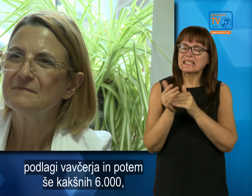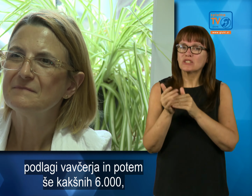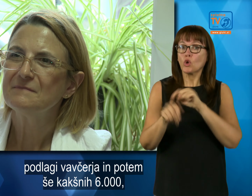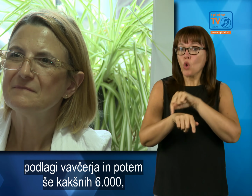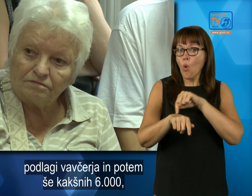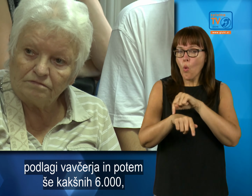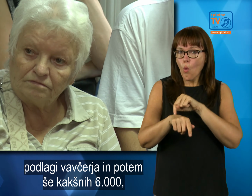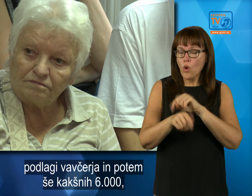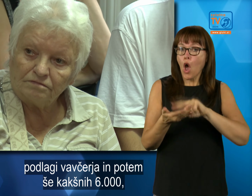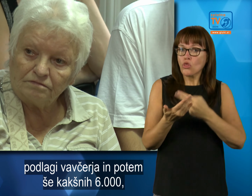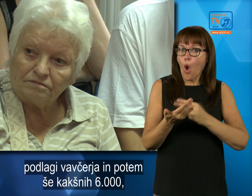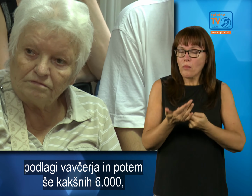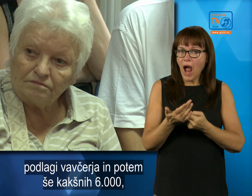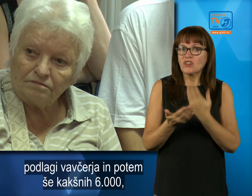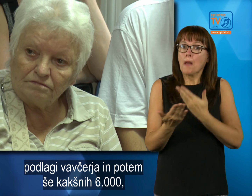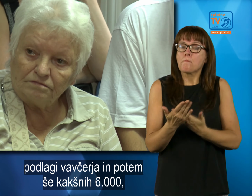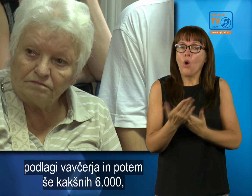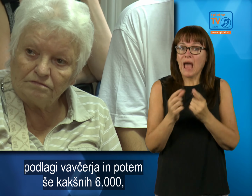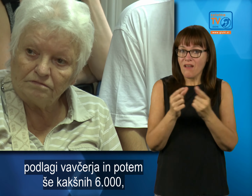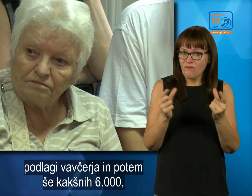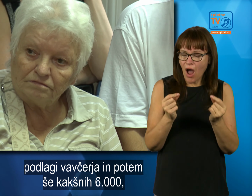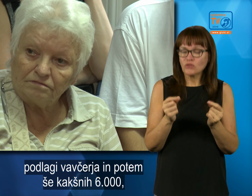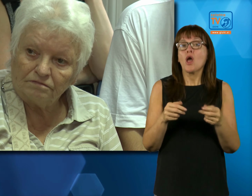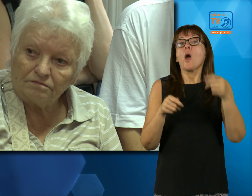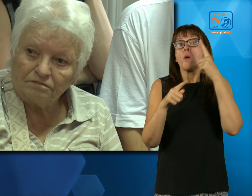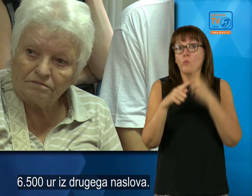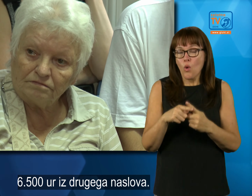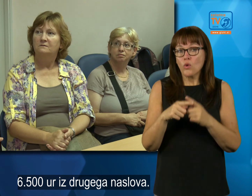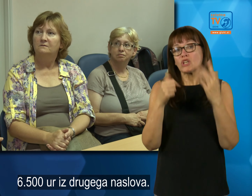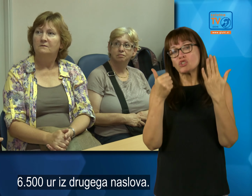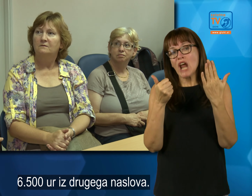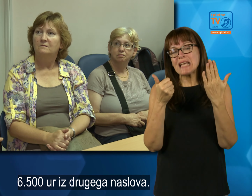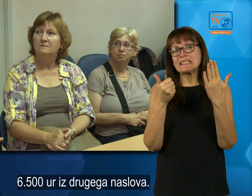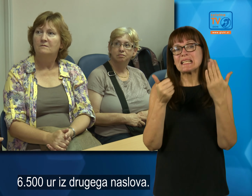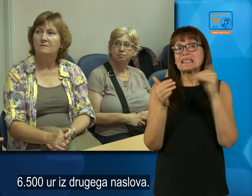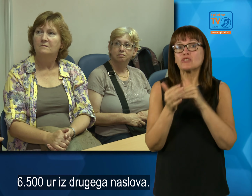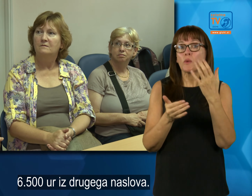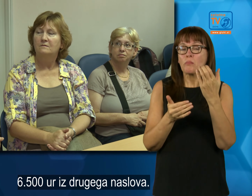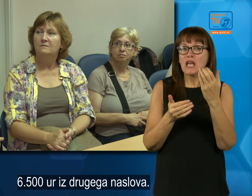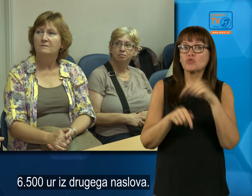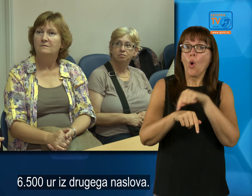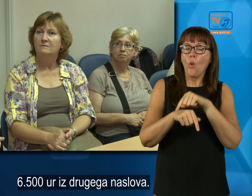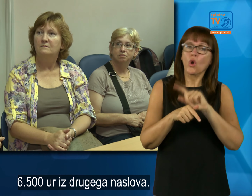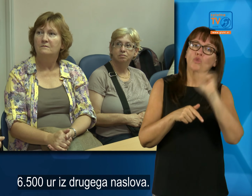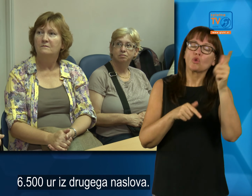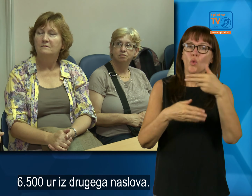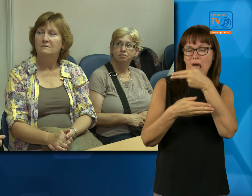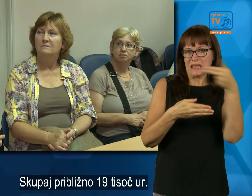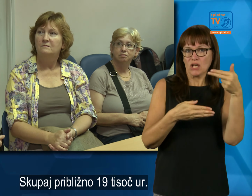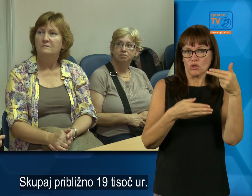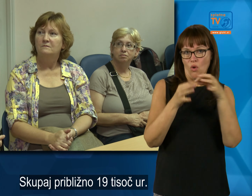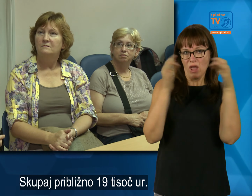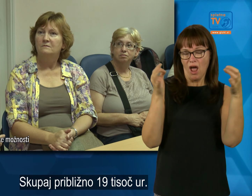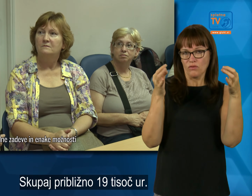na podlagi vavčerja in pa potem še kakšnih 6000, 6500 ur iz drugega naslova.